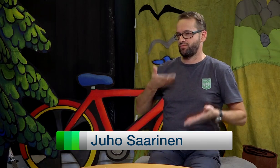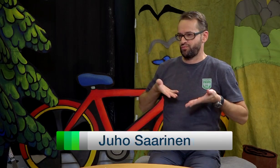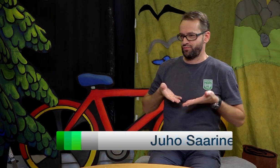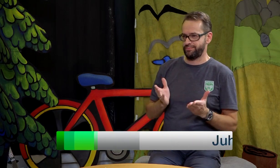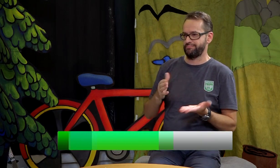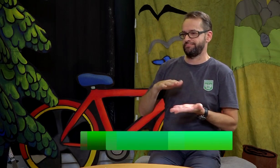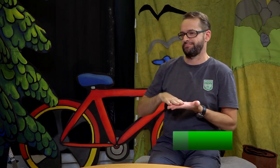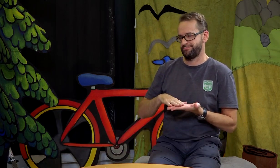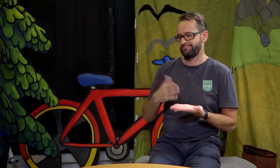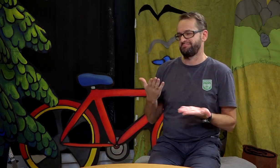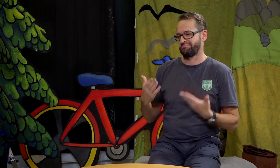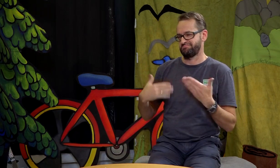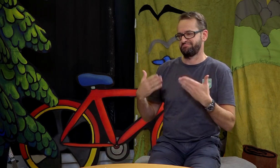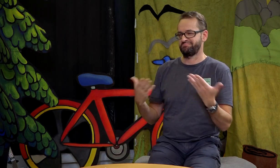Helsinkiläinen, syntynyt Helsingissä.